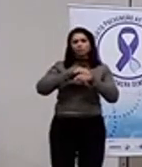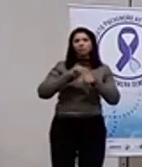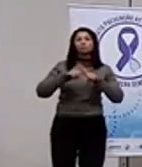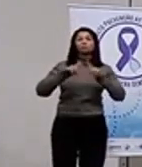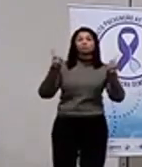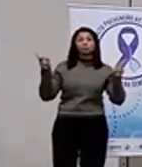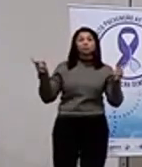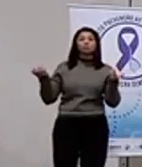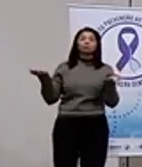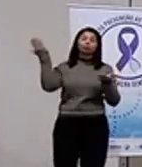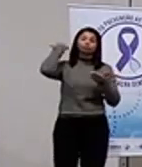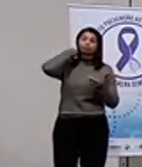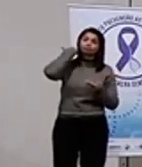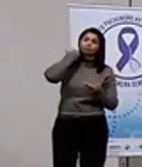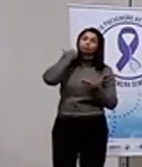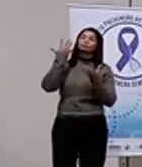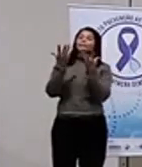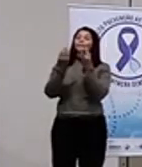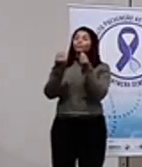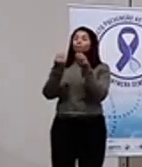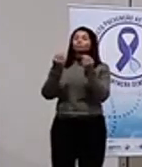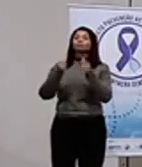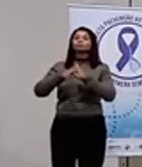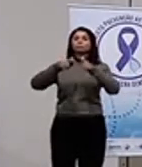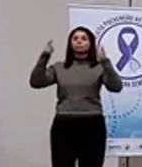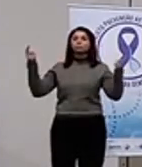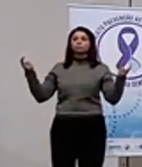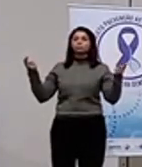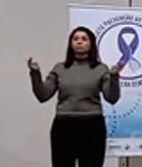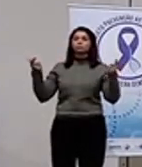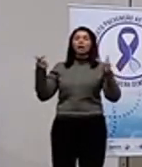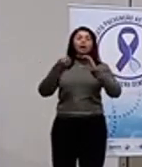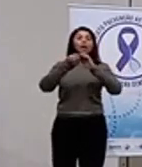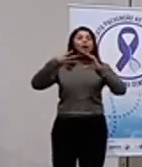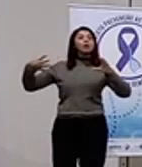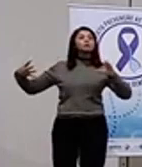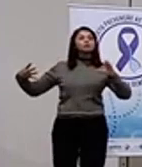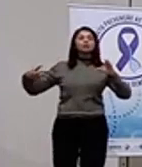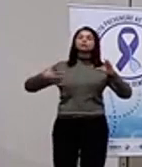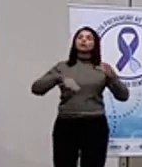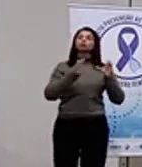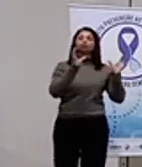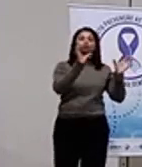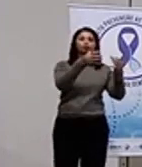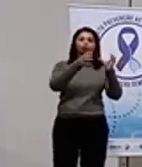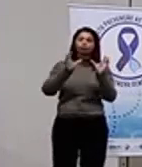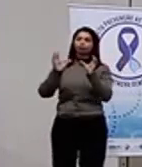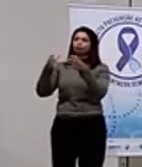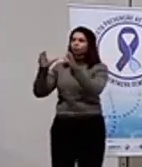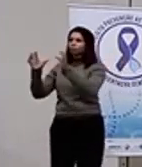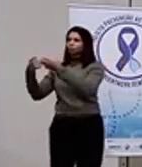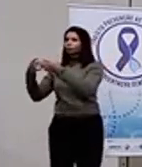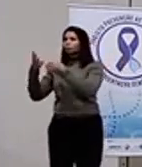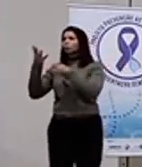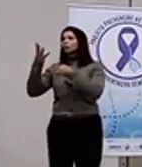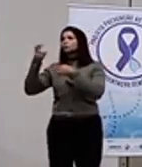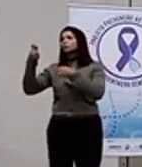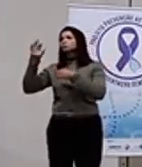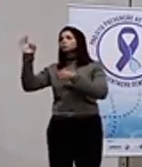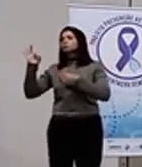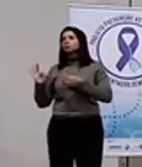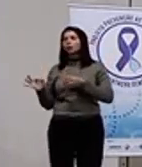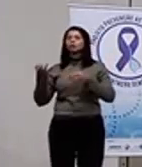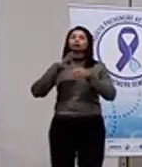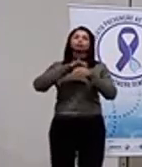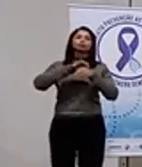grande. Aqui é só para você ter uma ideia da classificação em grupos, né? Cerca de 45% das doenças raras